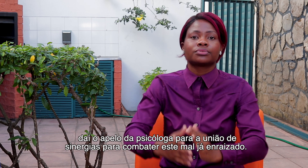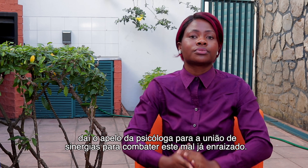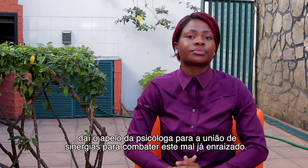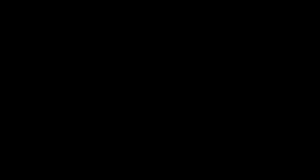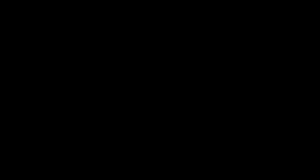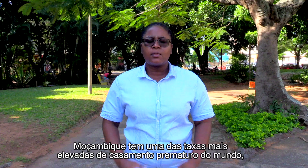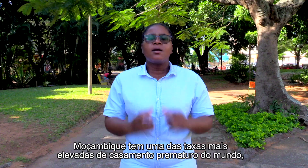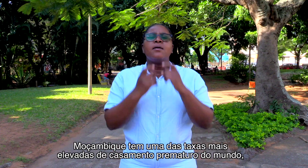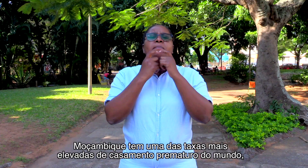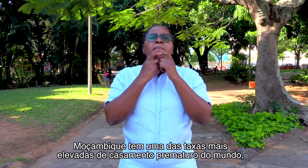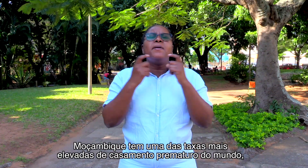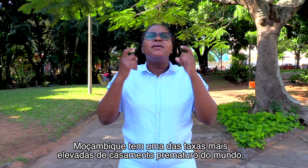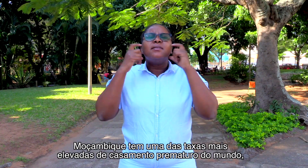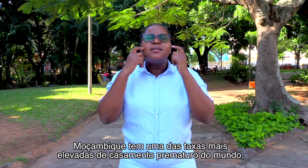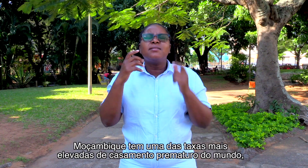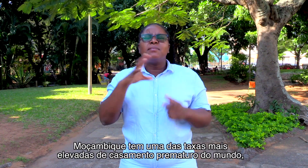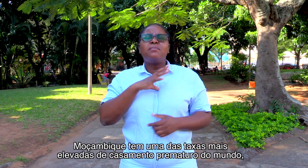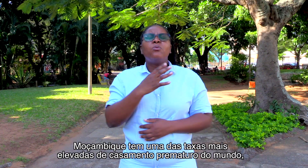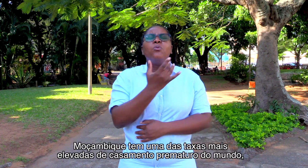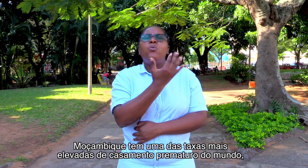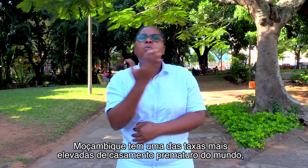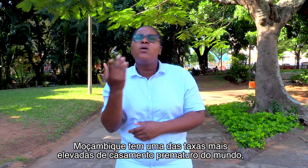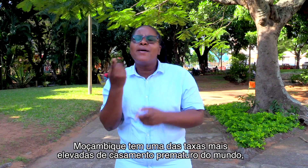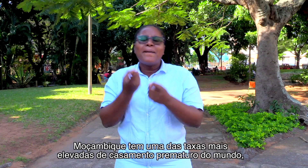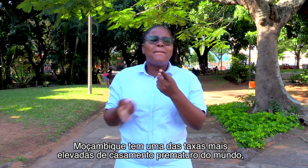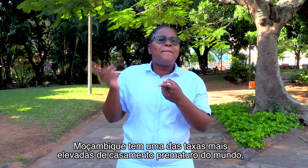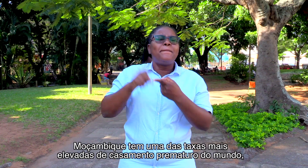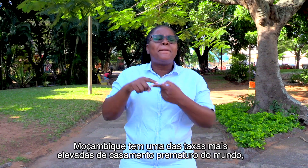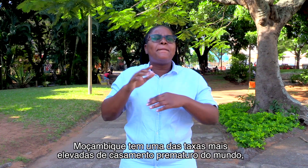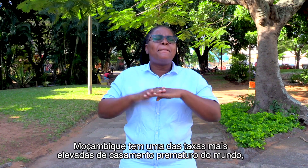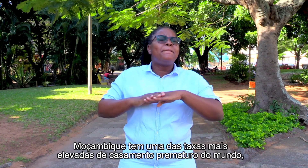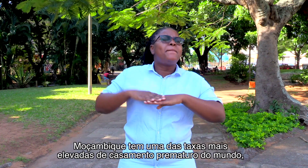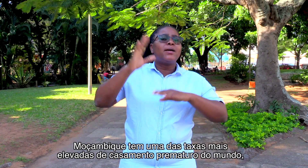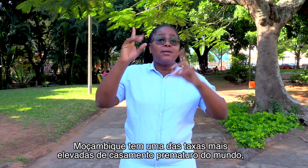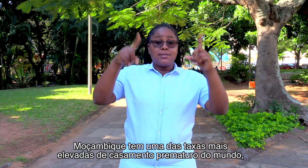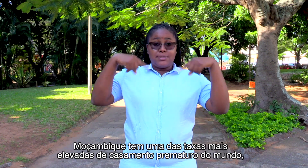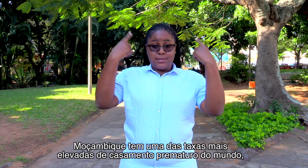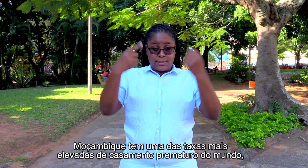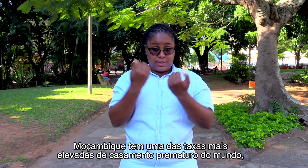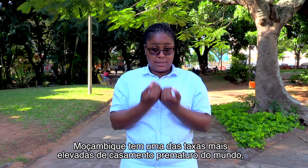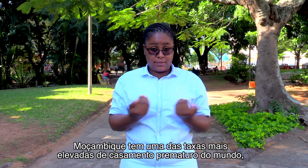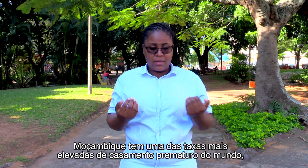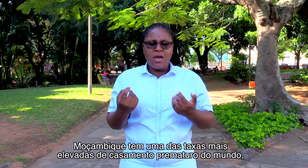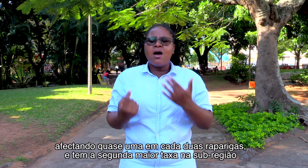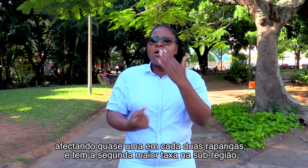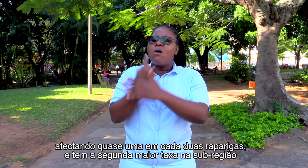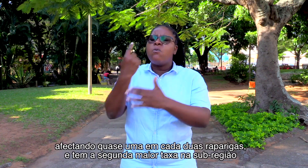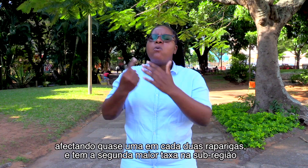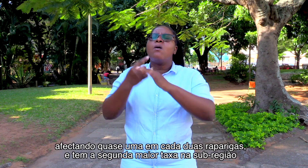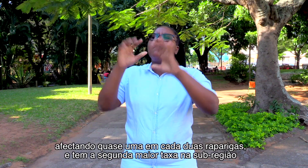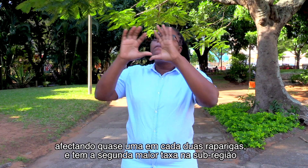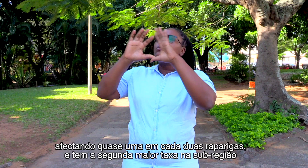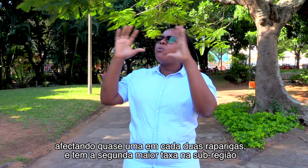enraizado. Moçambique tem uma das taxas mais elevadas de casamentos prematuros no mundo,